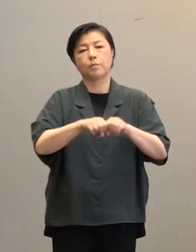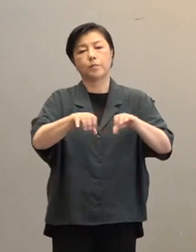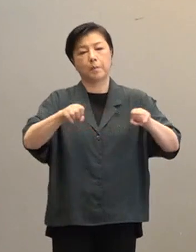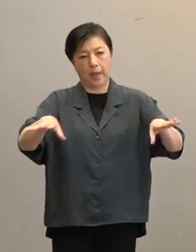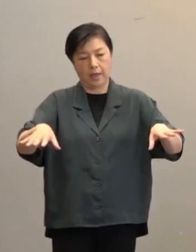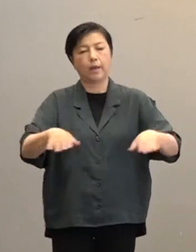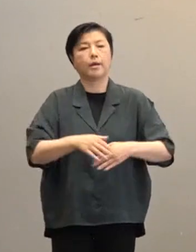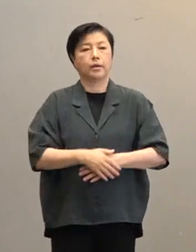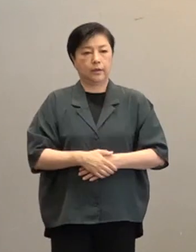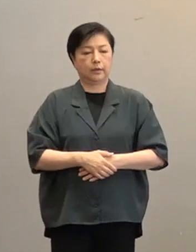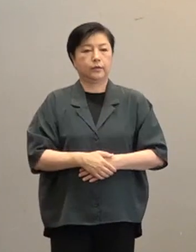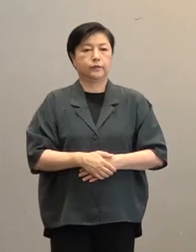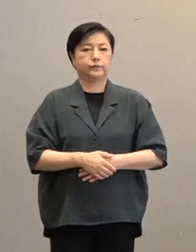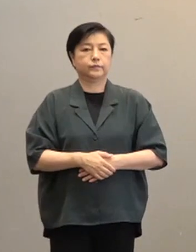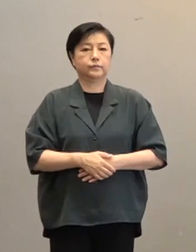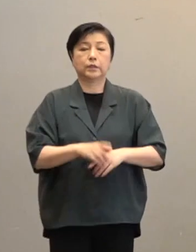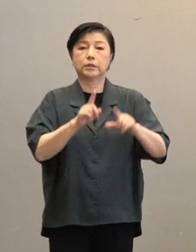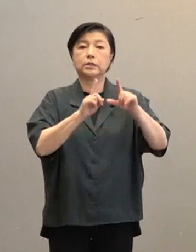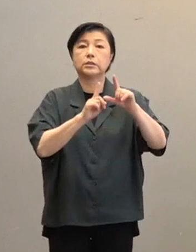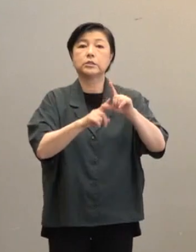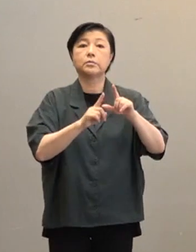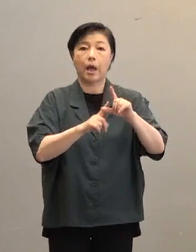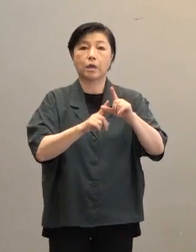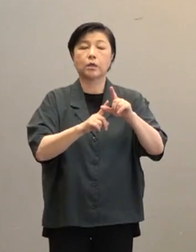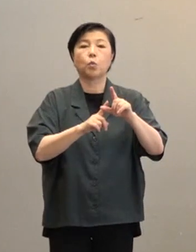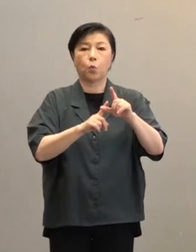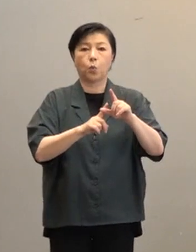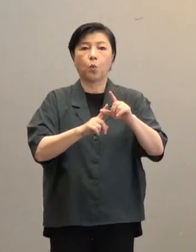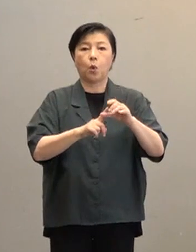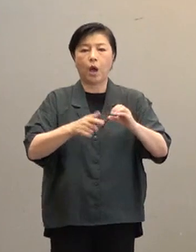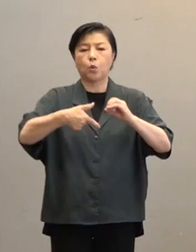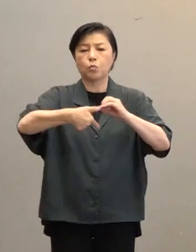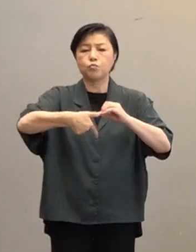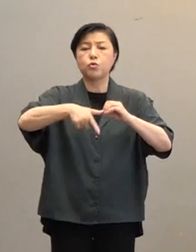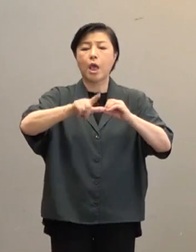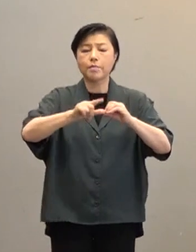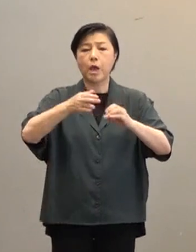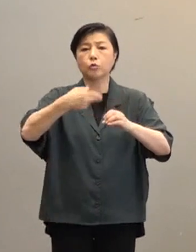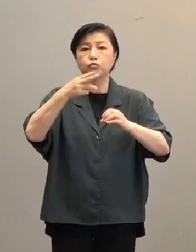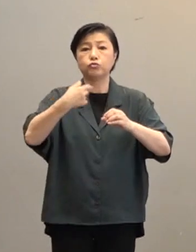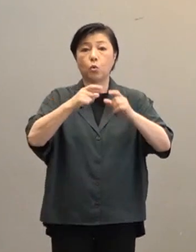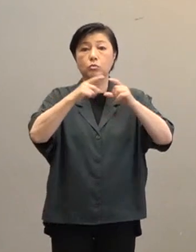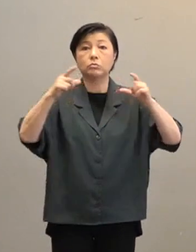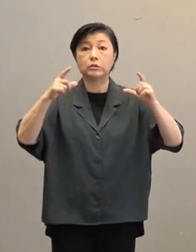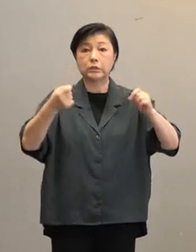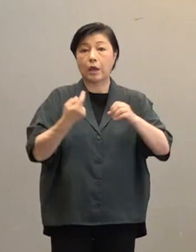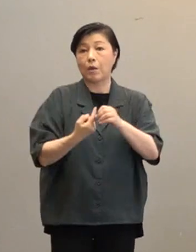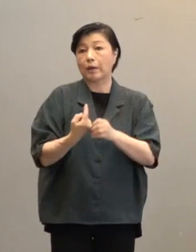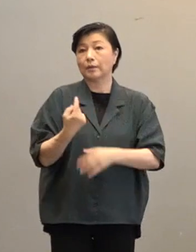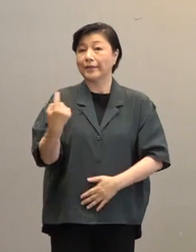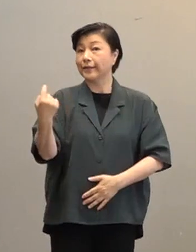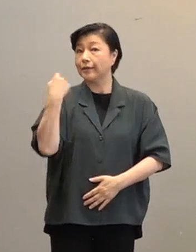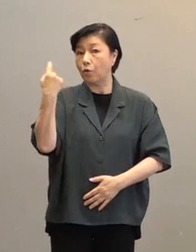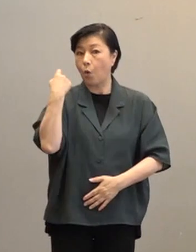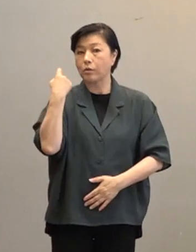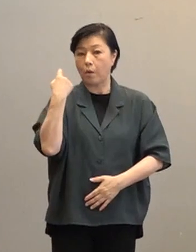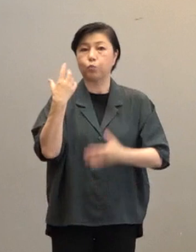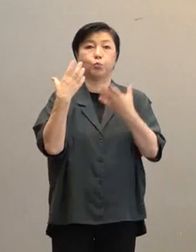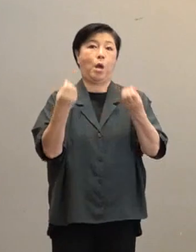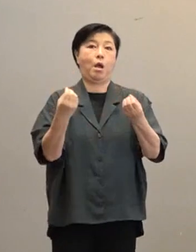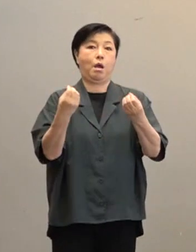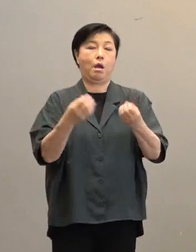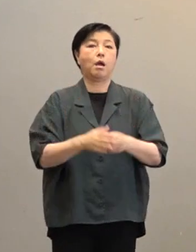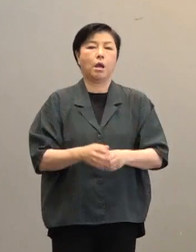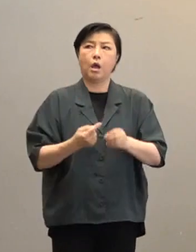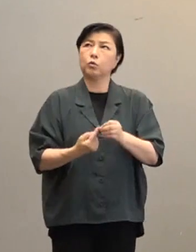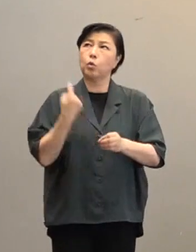なんですが、千葉のプレミアム食事券が昨日で終了となりました、はい、去年12